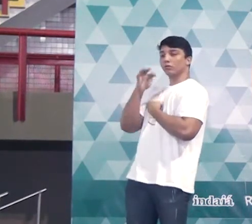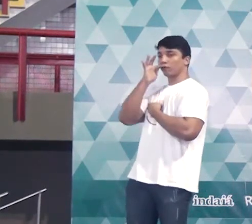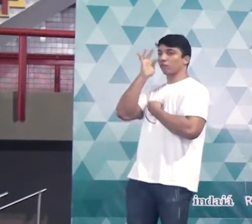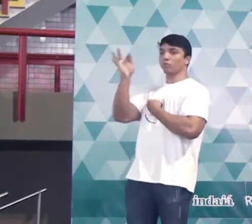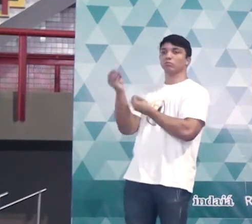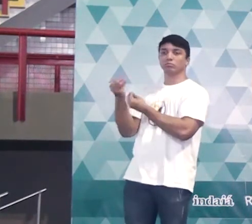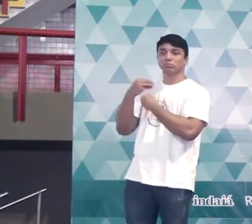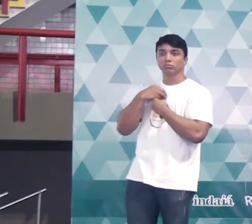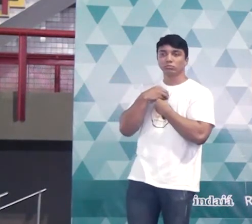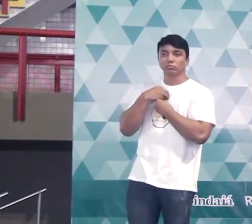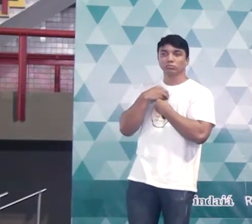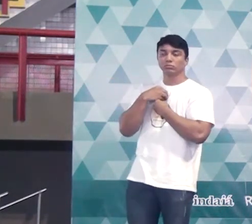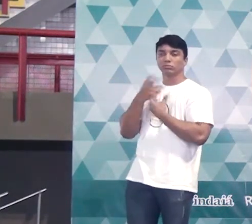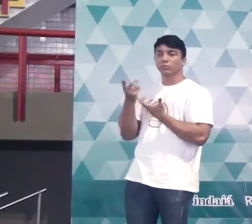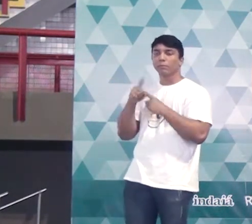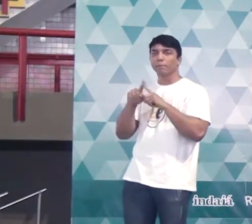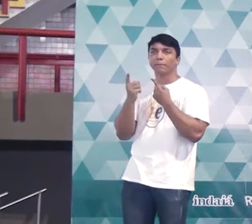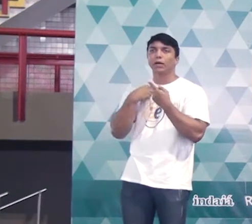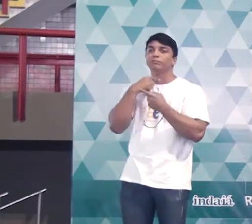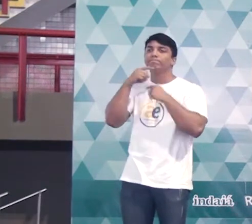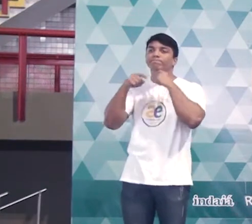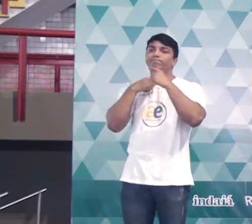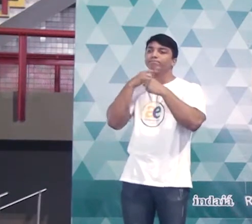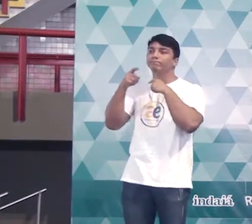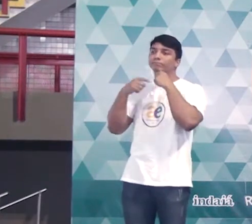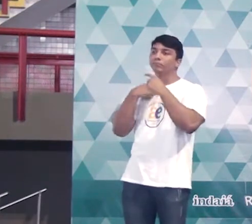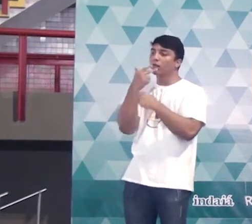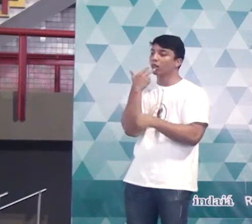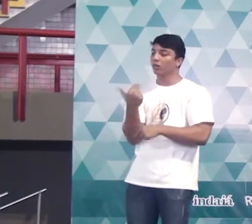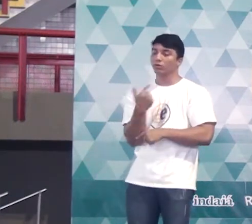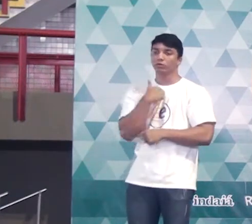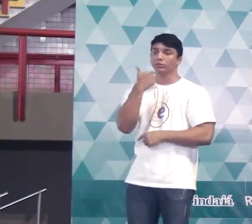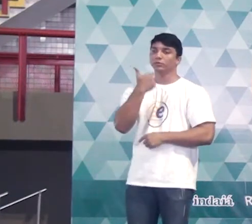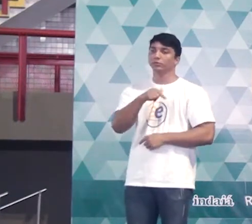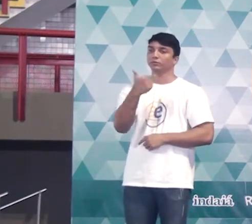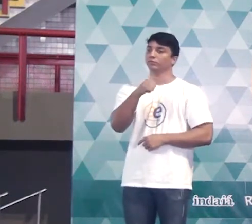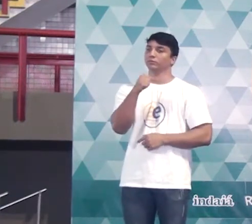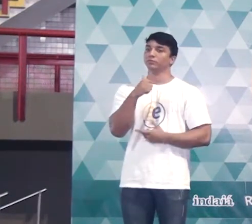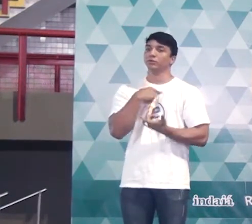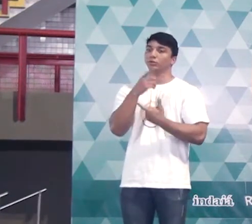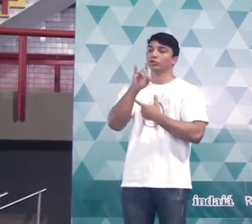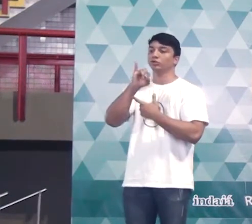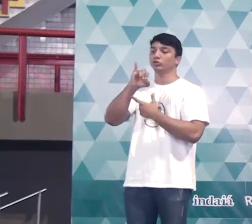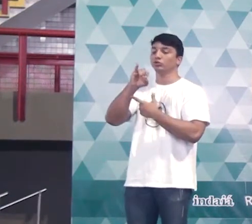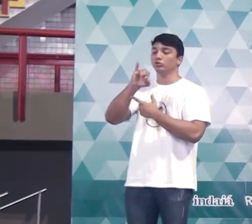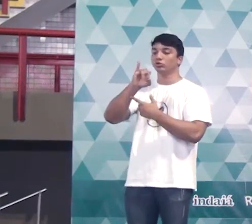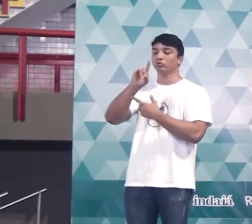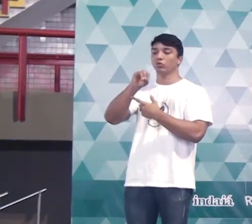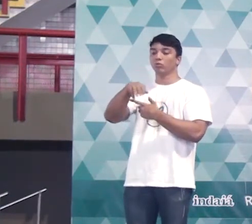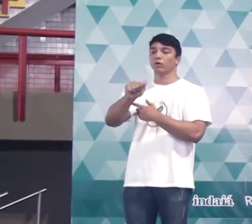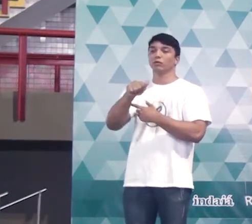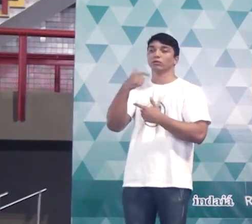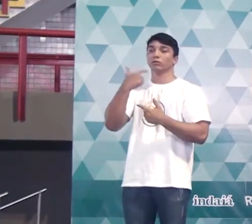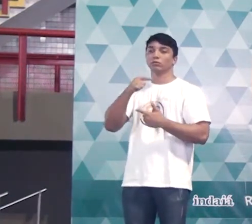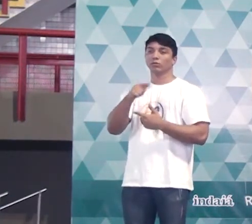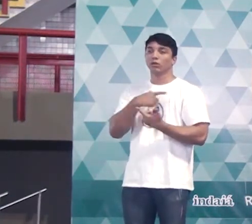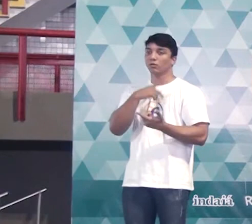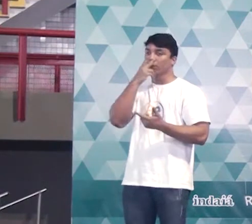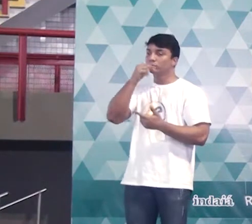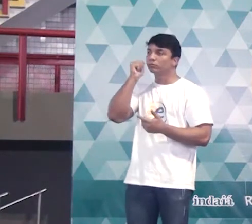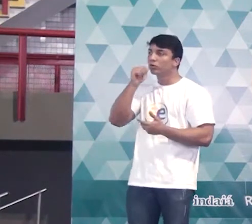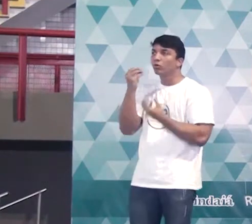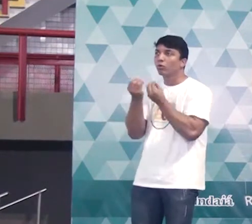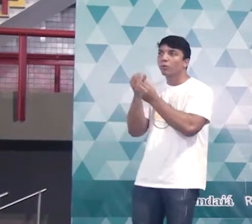cavernas. Só que não havia língua, não havia idioma. Então, para a mulher das